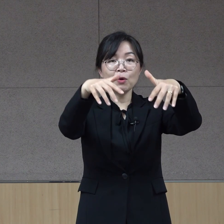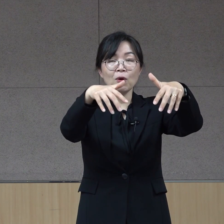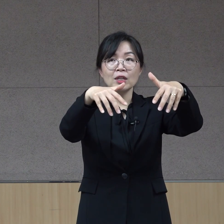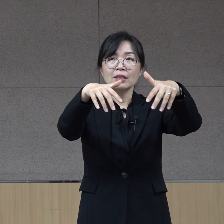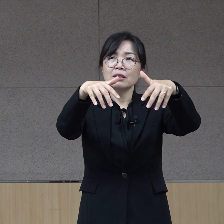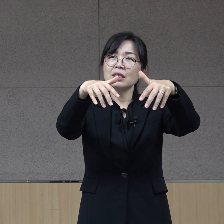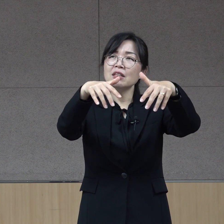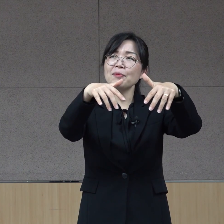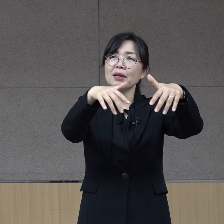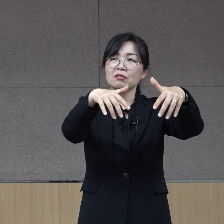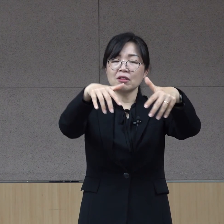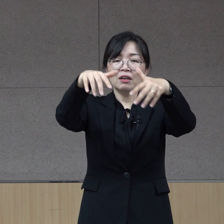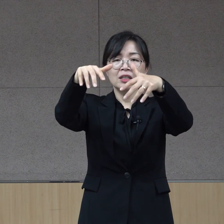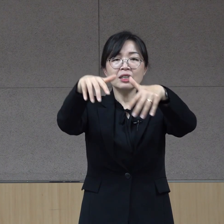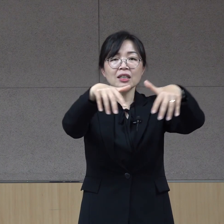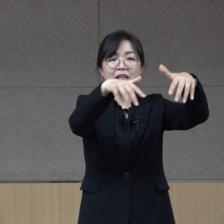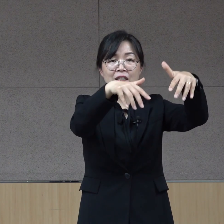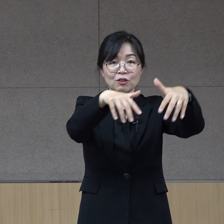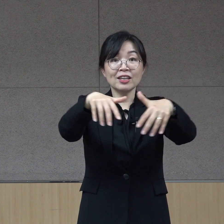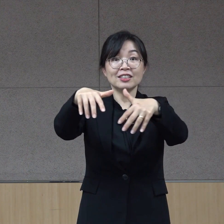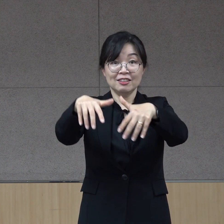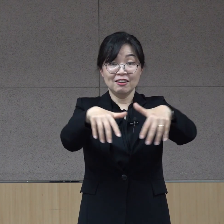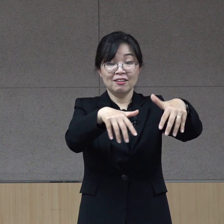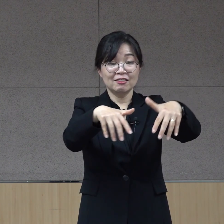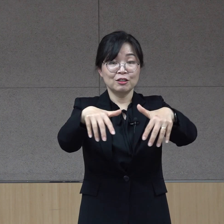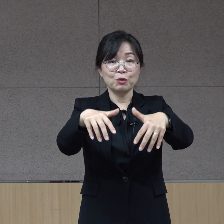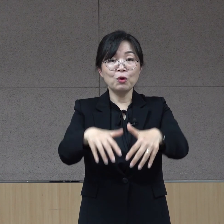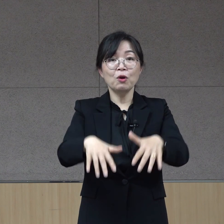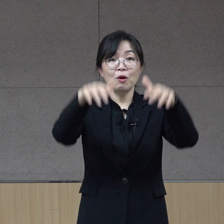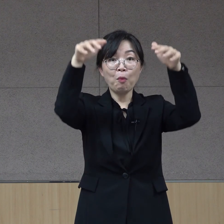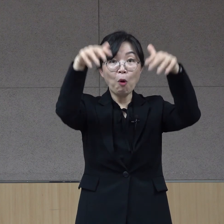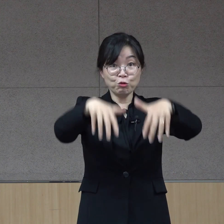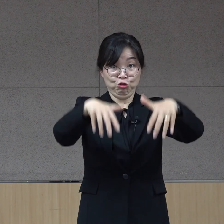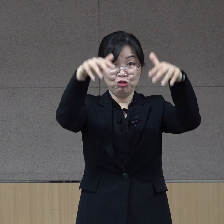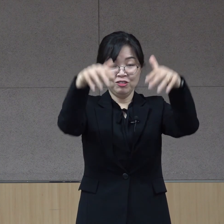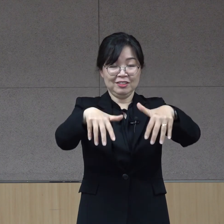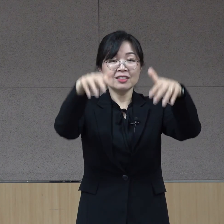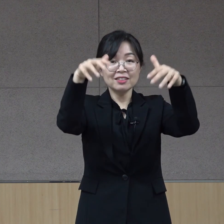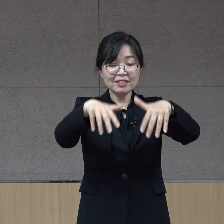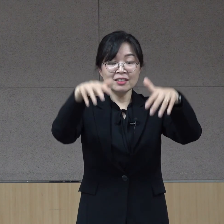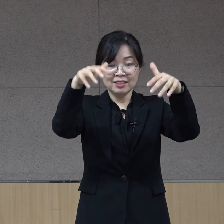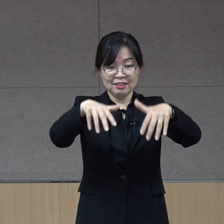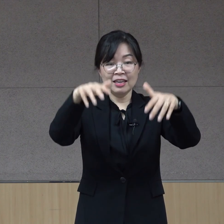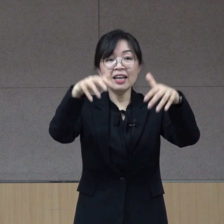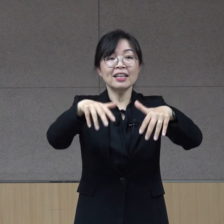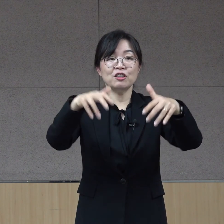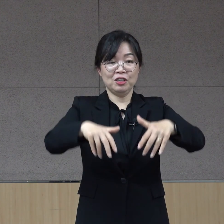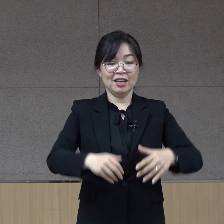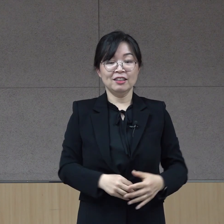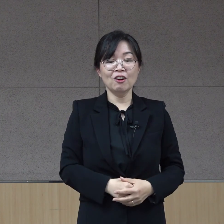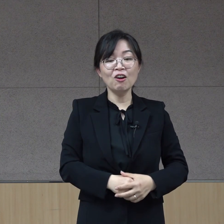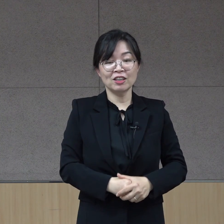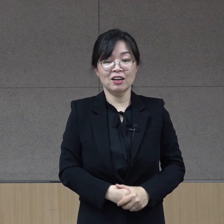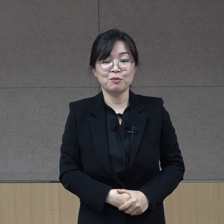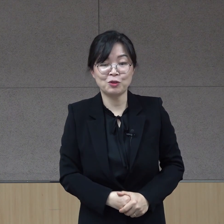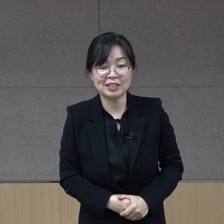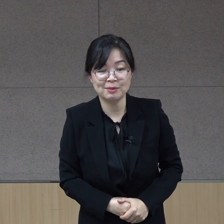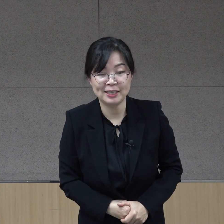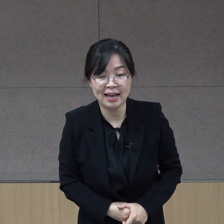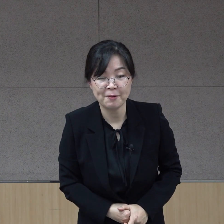비도 이슬비라고 그런가요? 이렇게 내리기도 하겠죠. 그리고 폭우, 이렇게 내릴 수 있다는 거 기억하면 좋겠습니다.